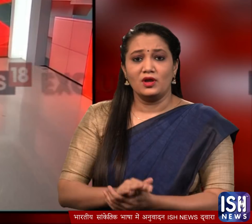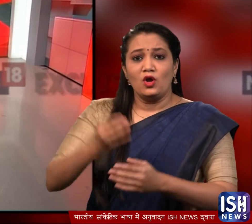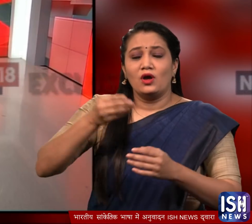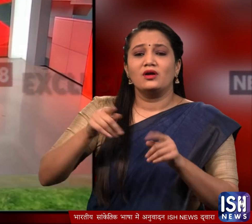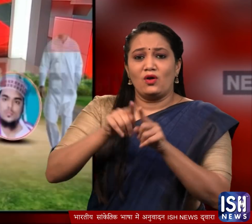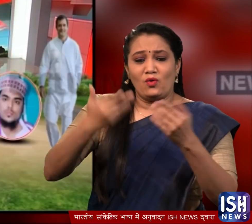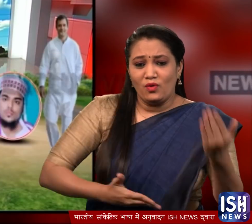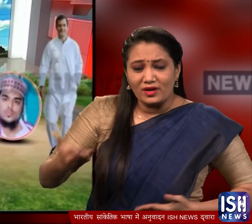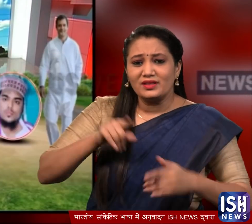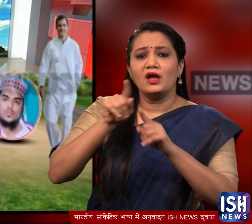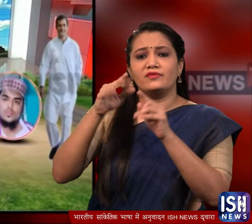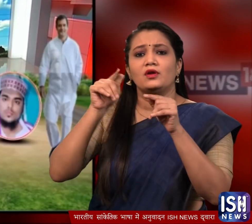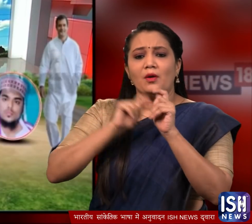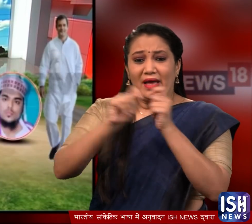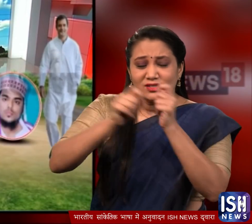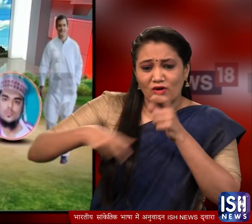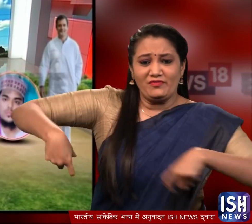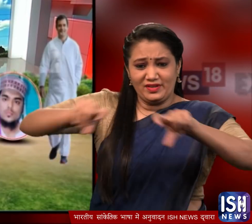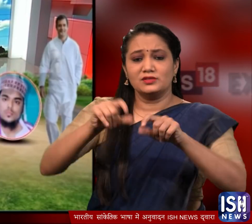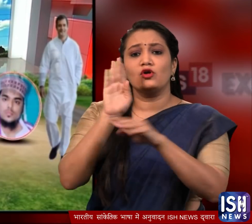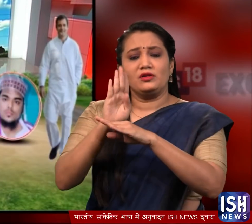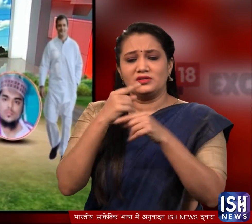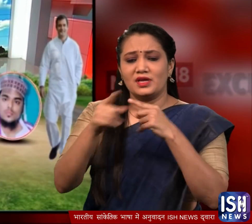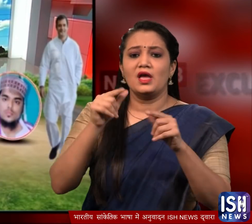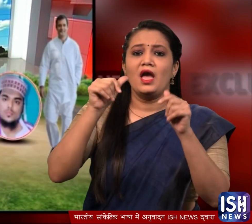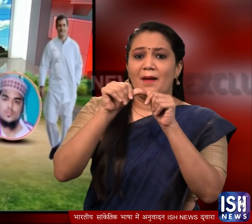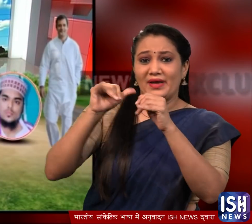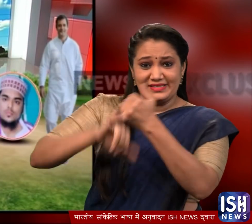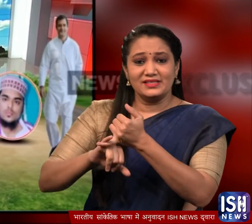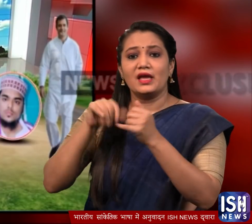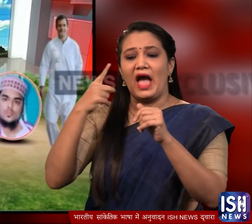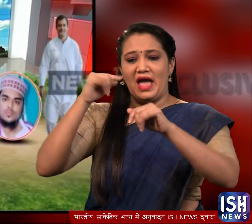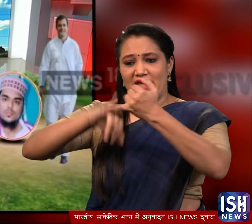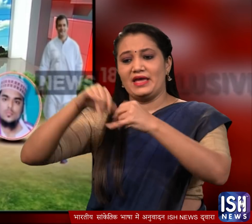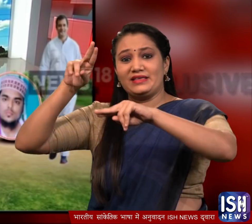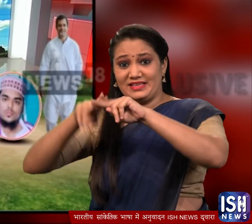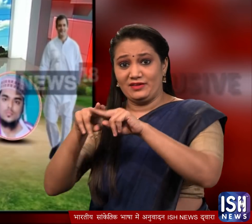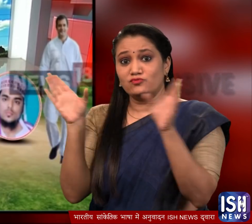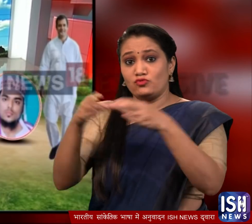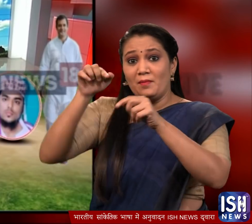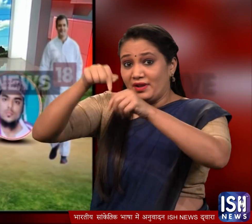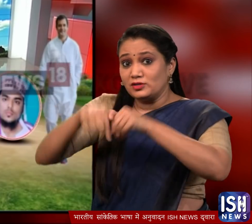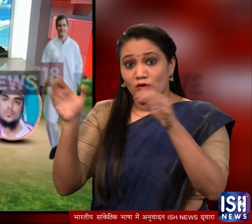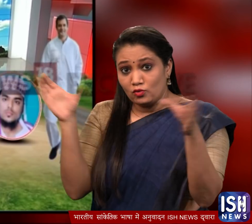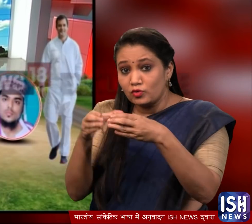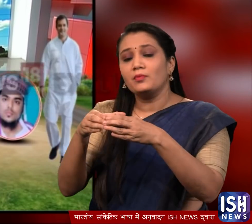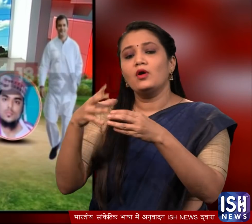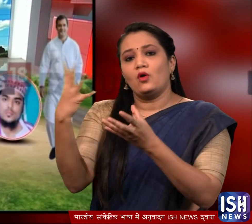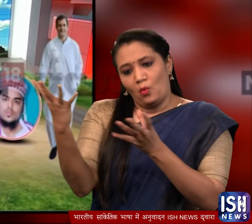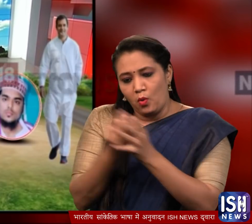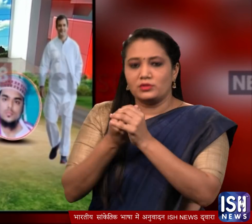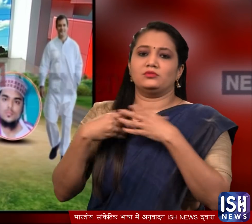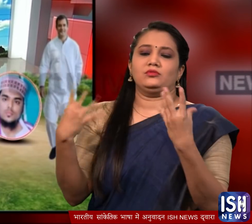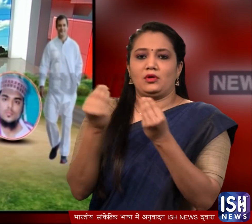है कि कोलकाता में कांग्रेस और लेफ्ट ने एक प्रेस कॉन्फ्रेंस में ऐलान किया कि अब्बास सिद्दीकी का आईएसएफ यानी इंडियन सेक्युलर